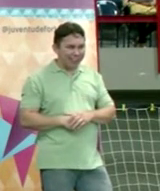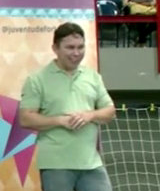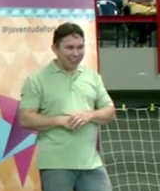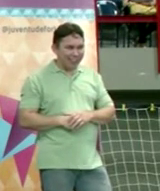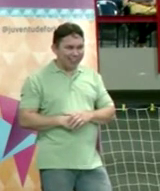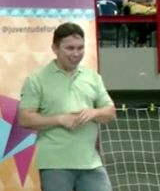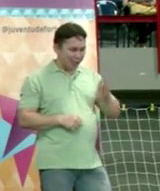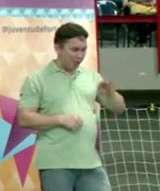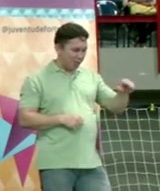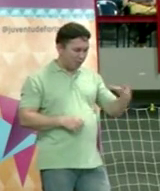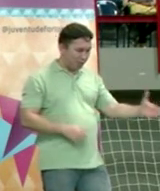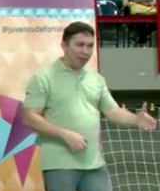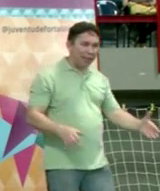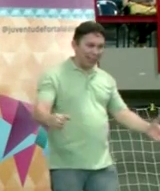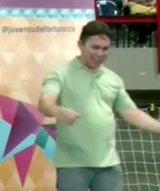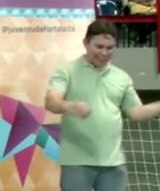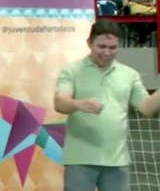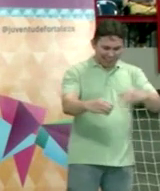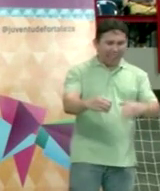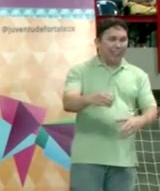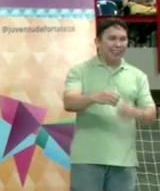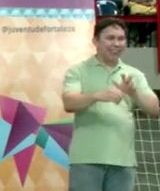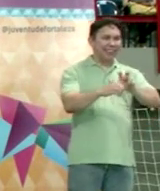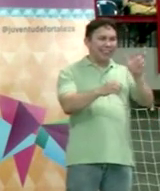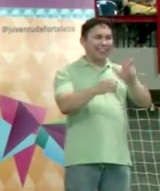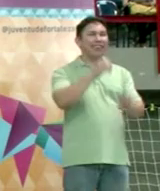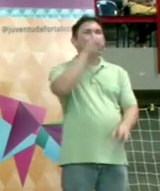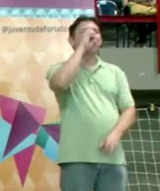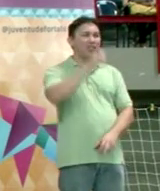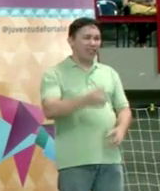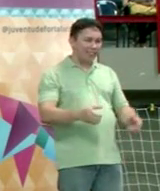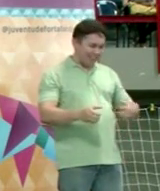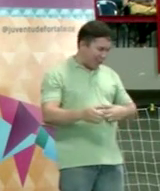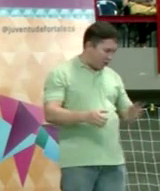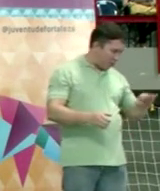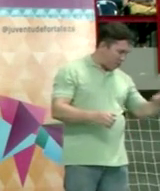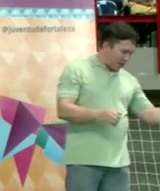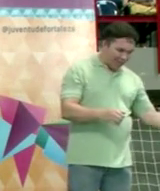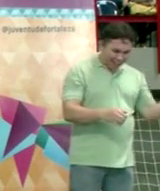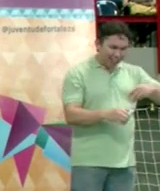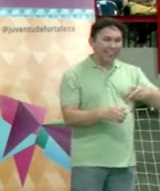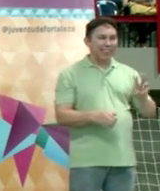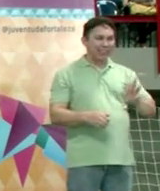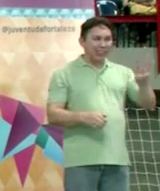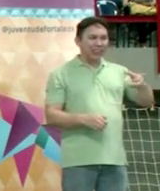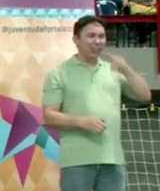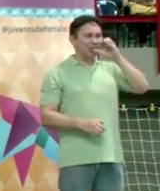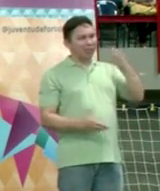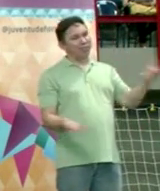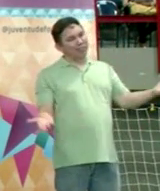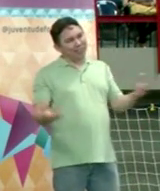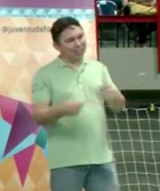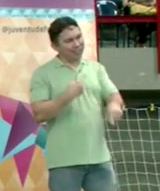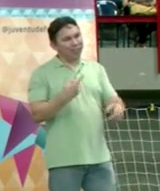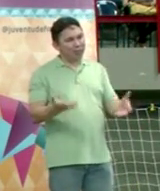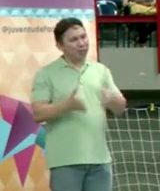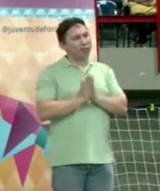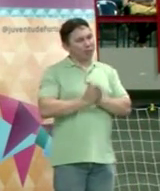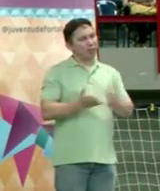barro no refrigerante, barro na água, barro, né, no uísque. E ninguém faz isso, né? Usa o bom senso, pelo amor de